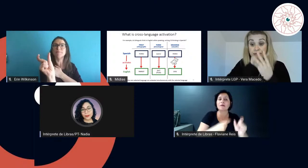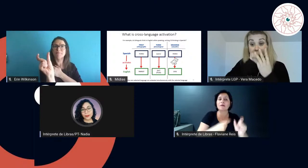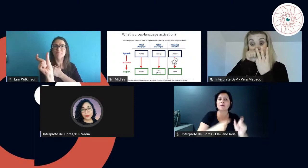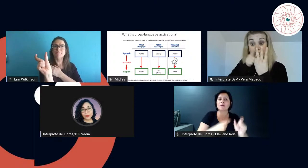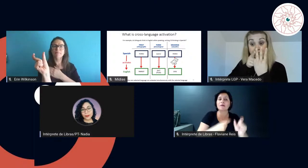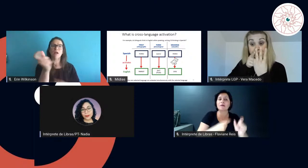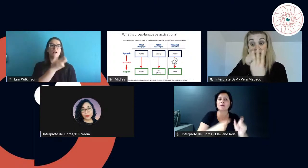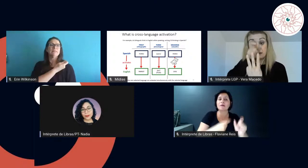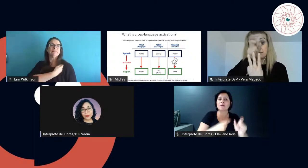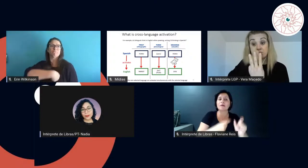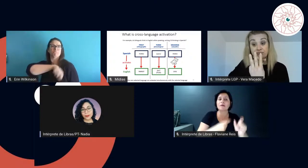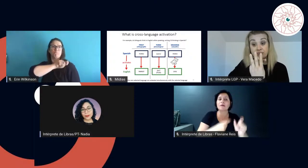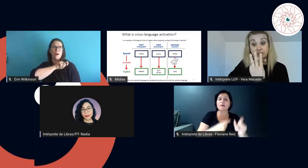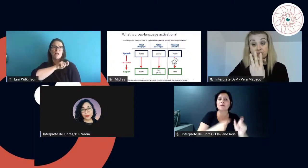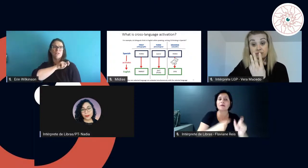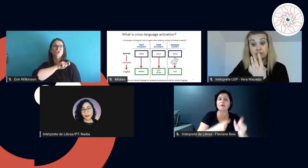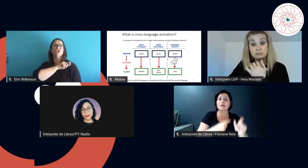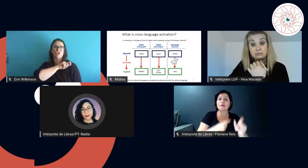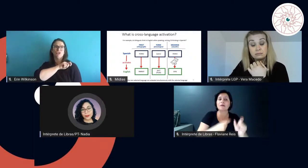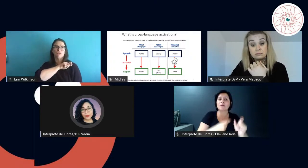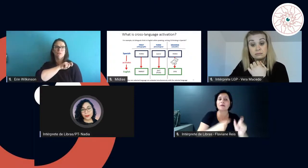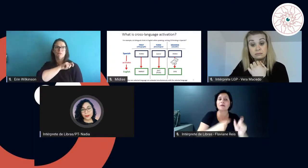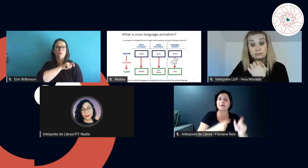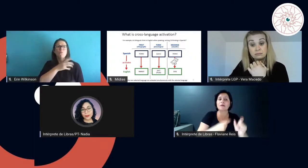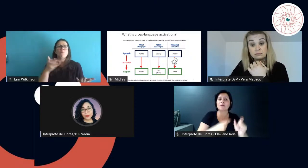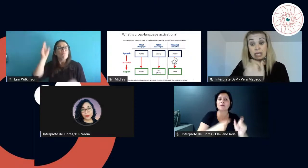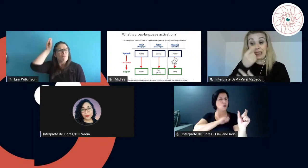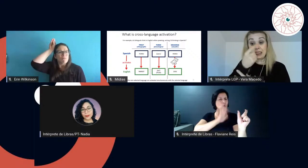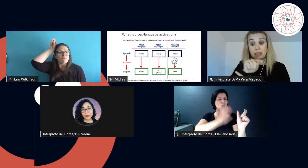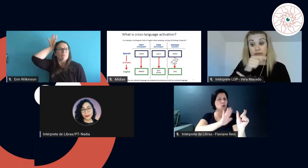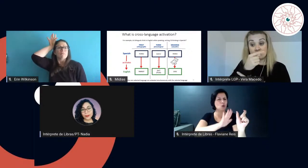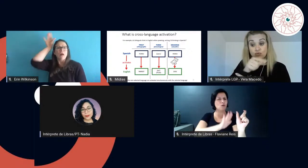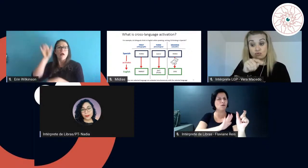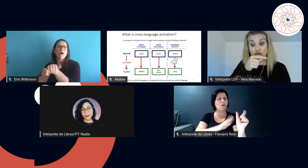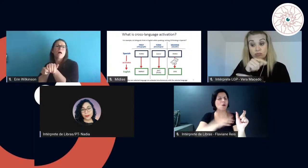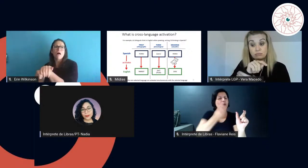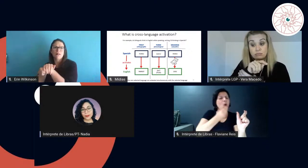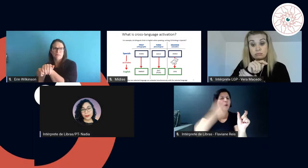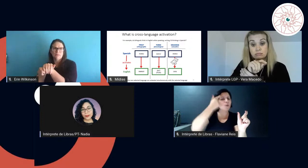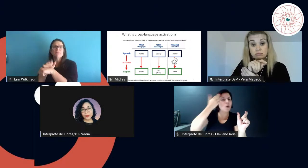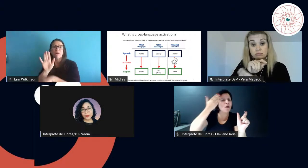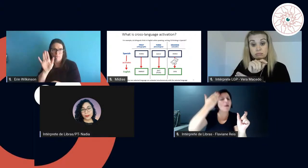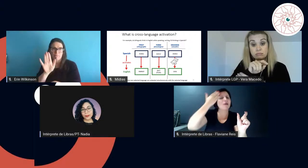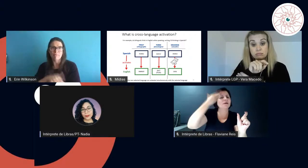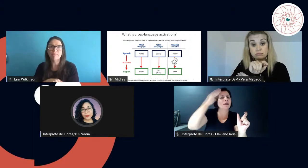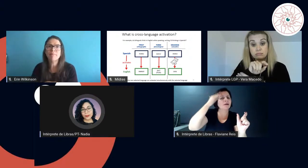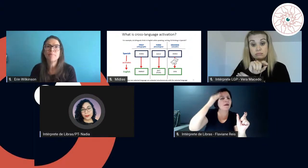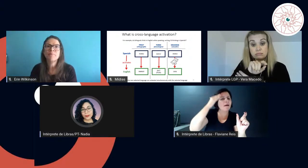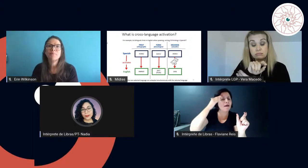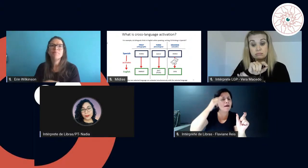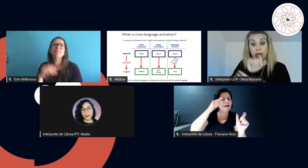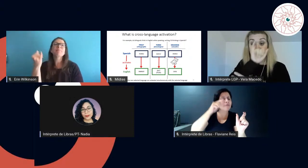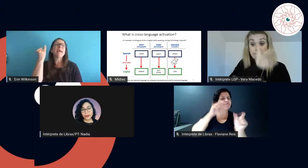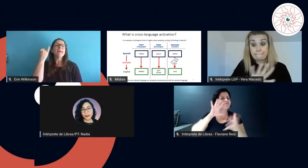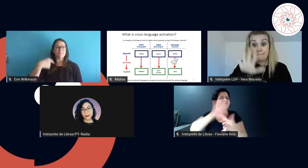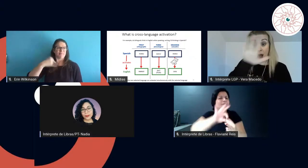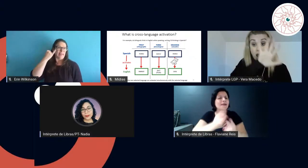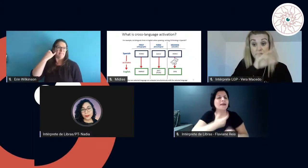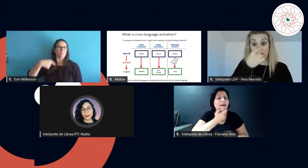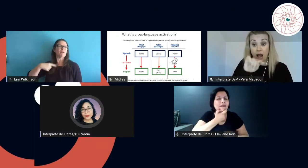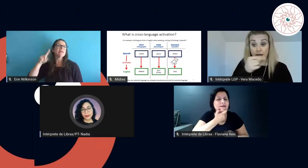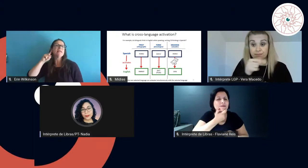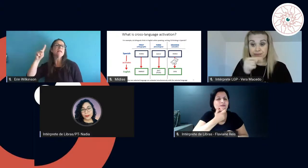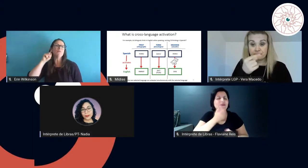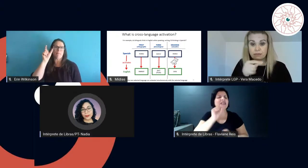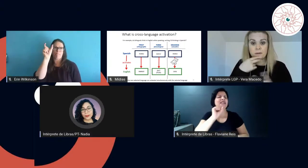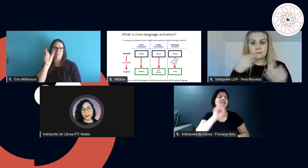três colunas, nós temos eh a imagem